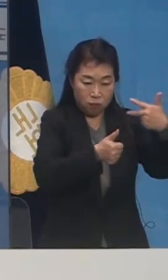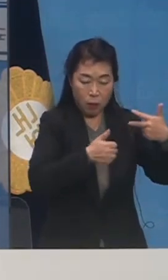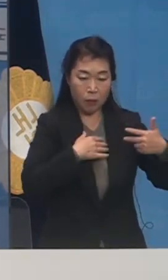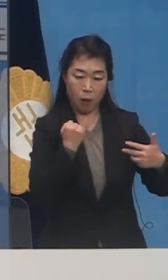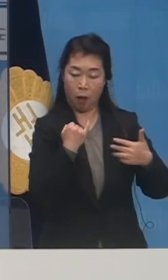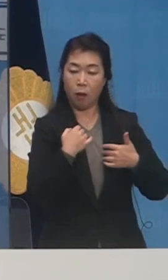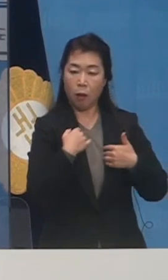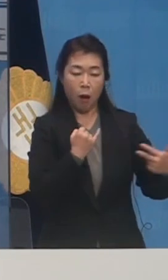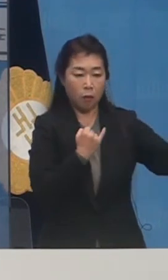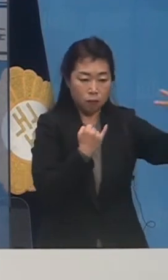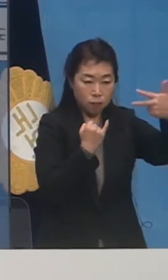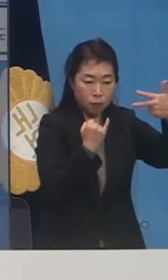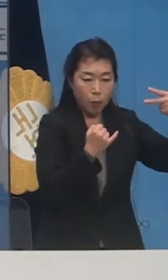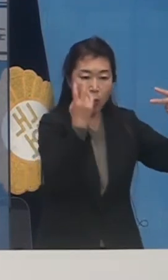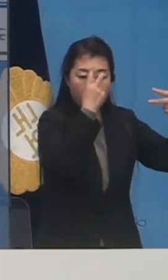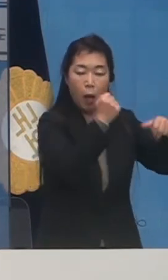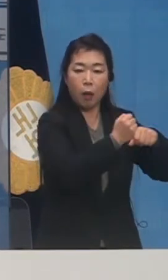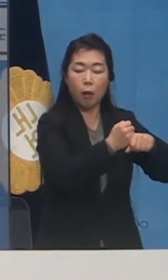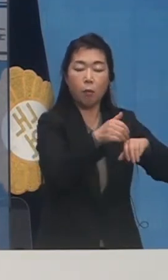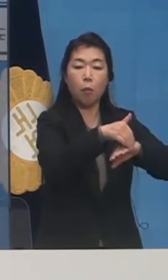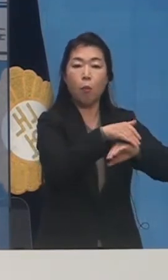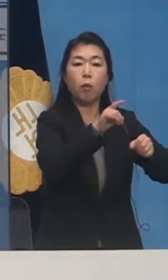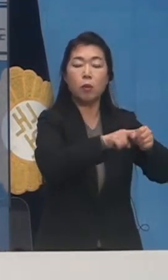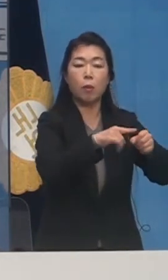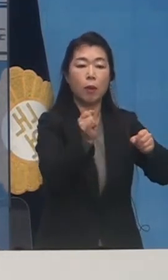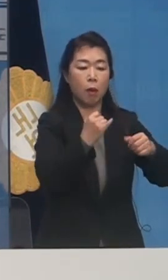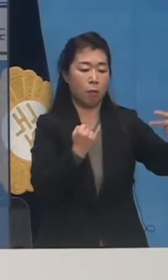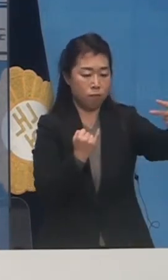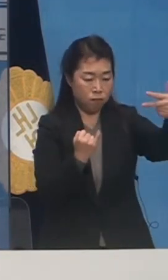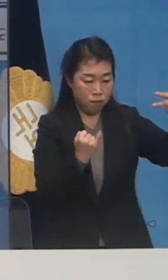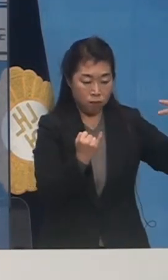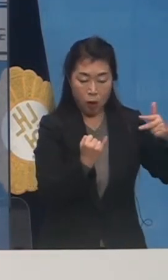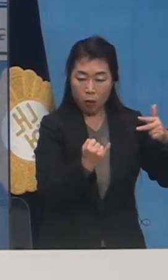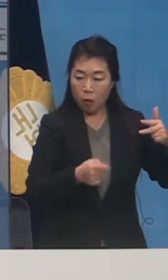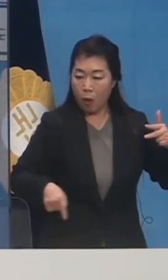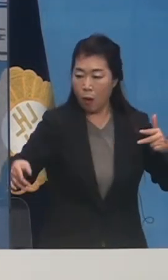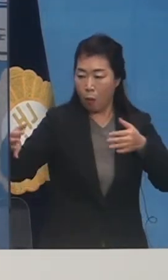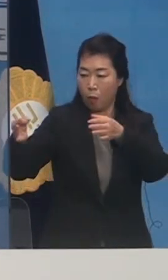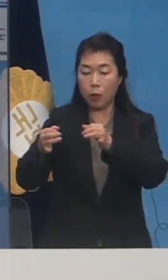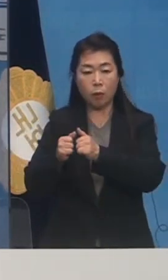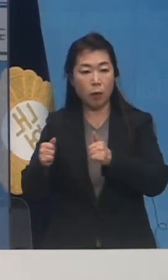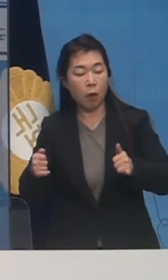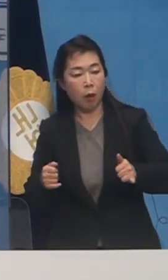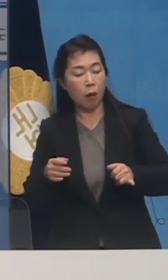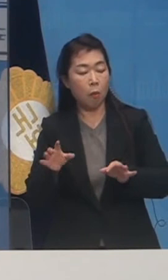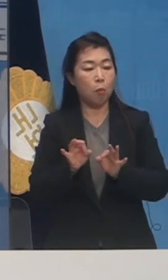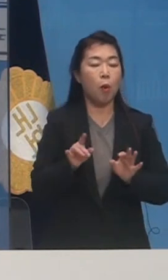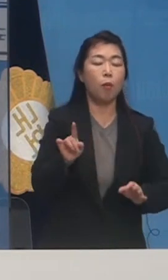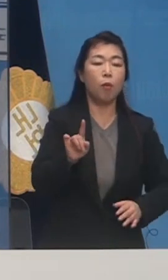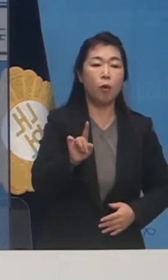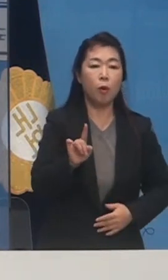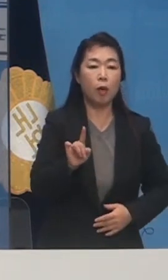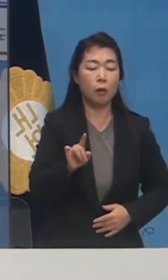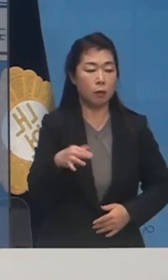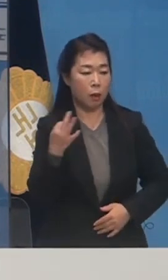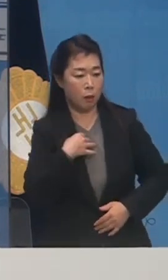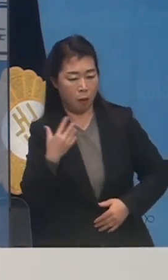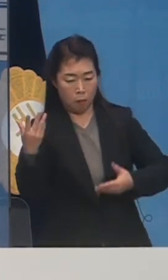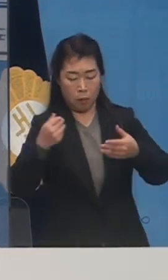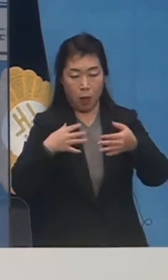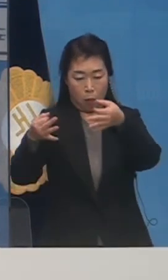찾아와서 현장 조사를 한다고 했습니다. 주변 사람들이 이 상황이 뭔가 싶어